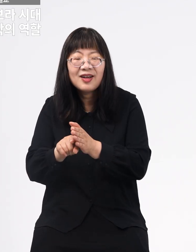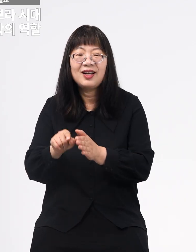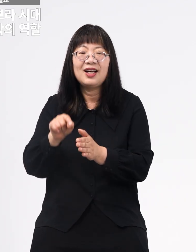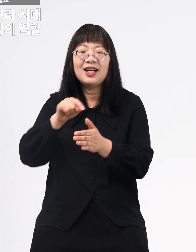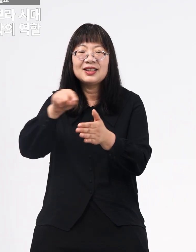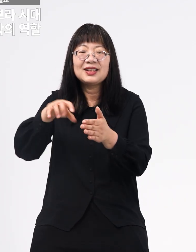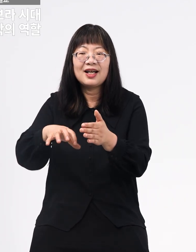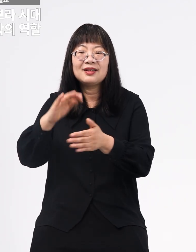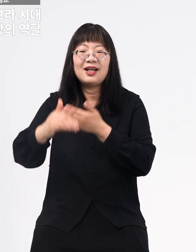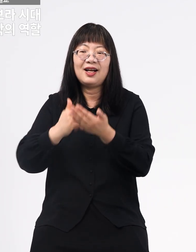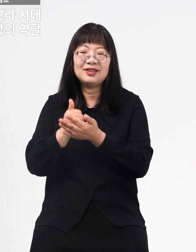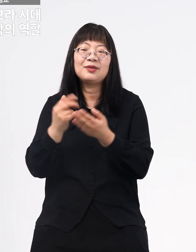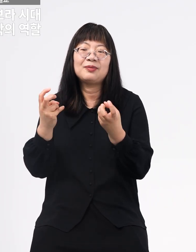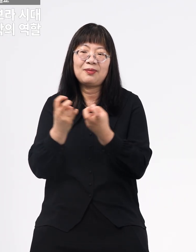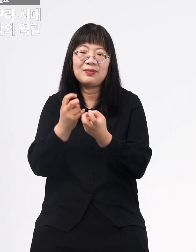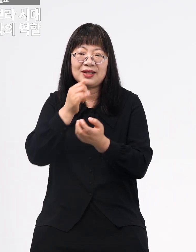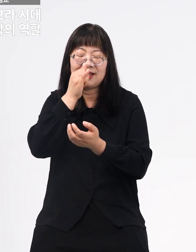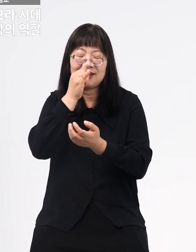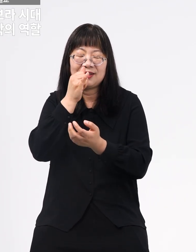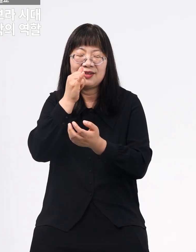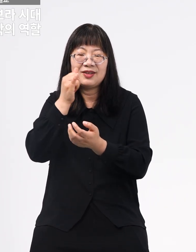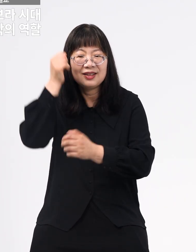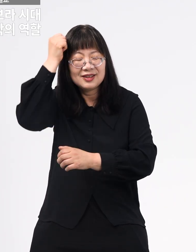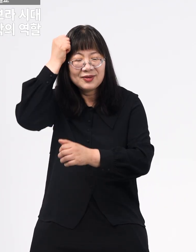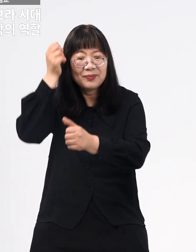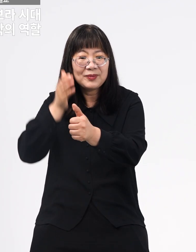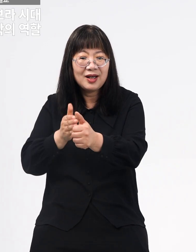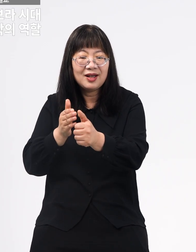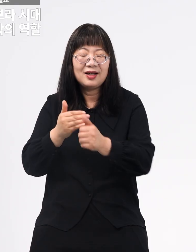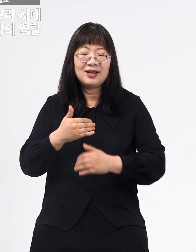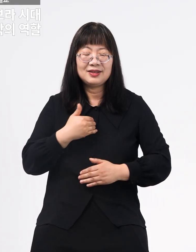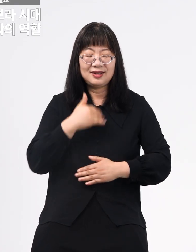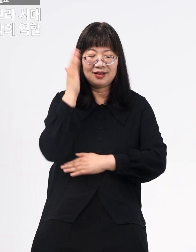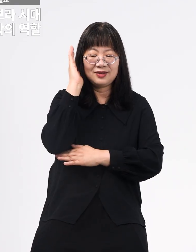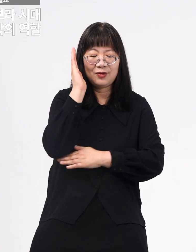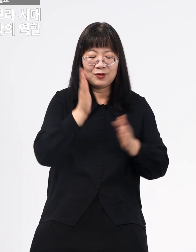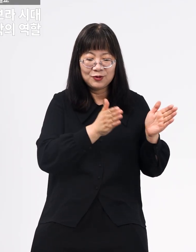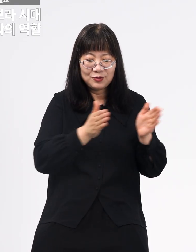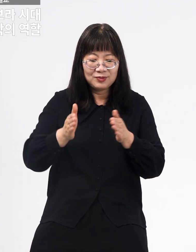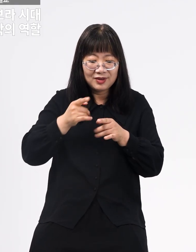방법이 있다는 거예요. 그래서 어제 말씀을 준비하다가